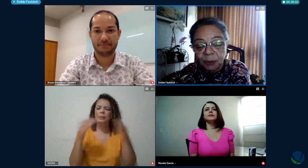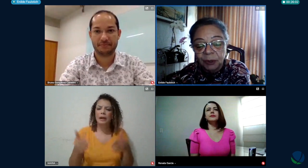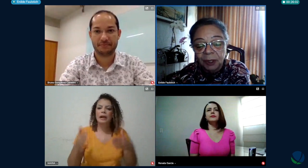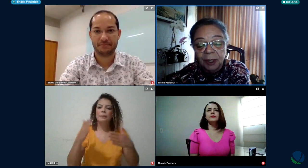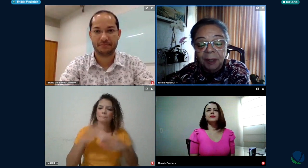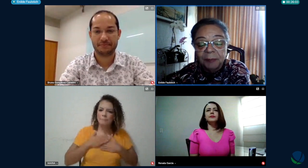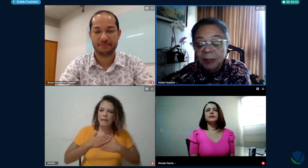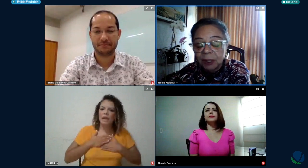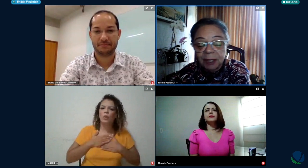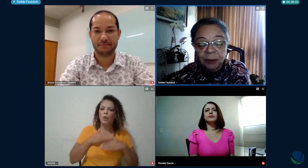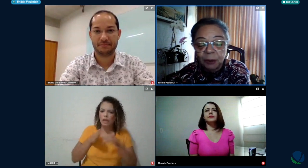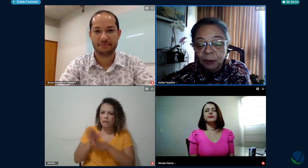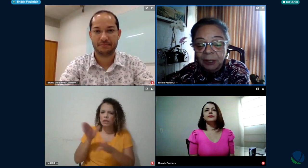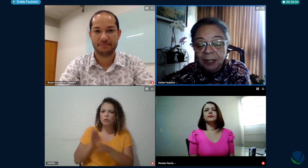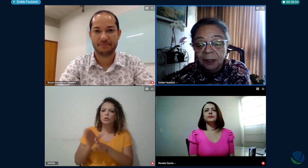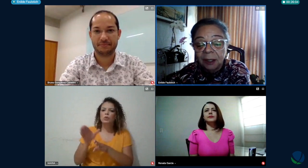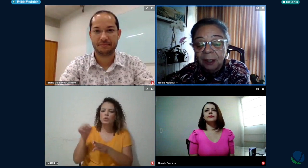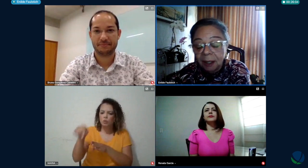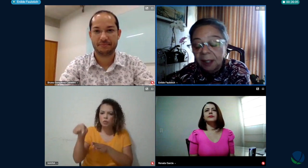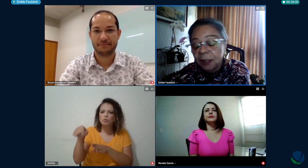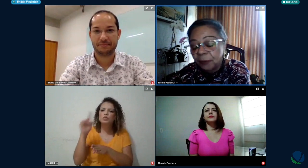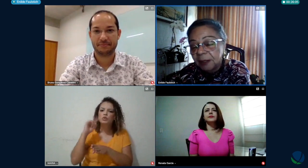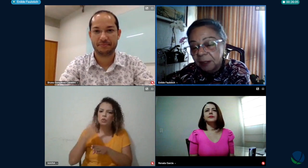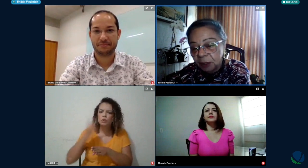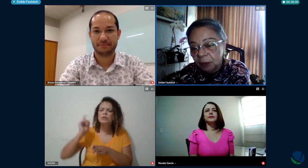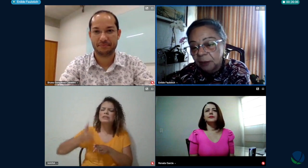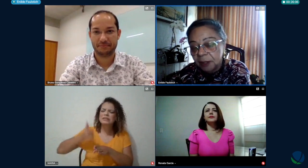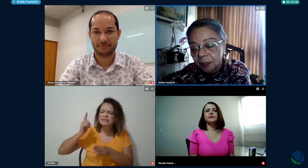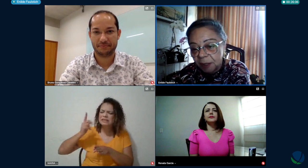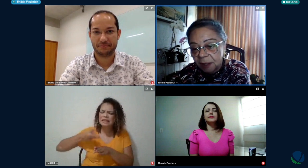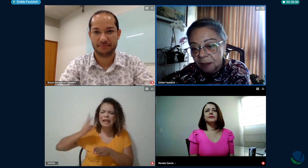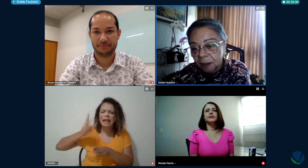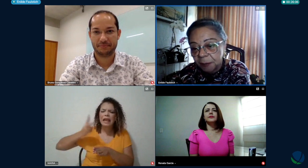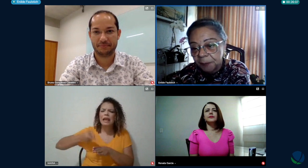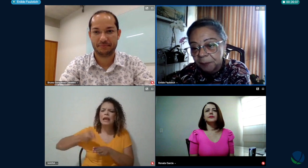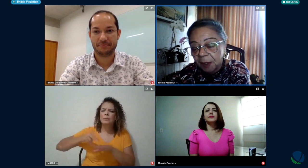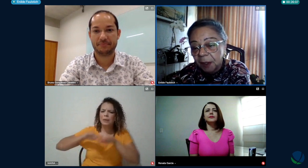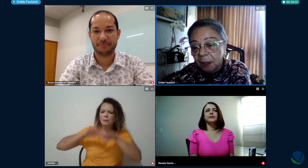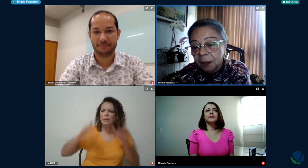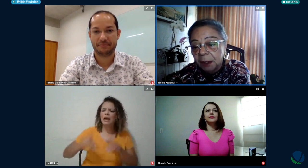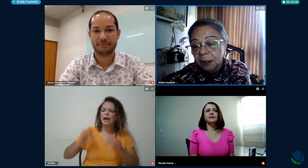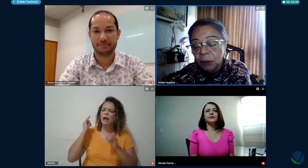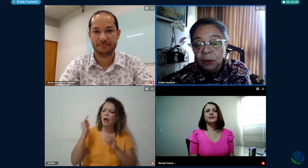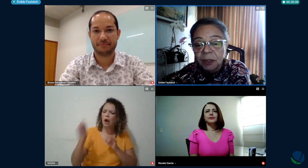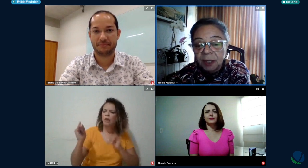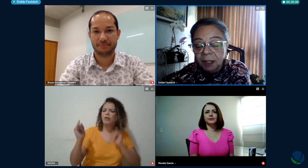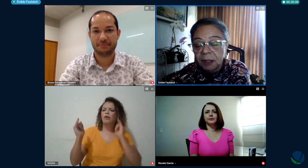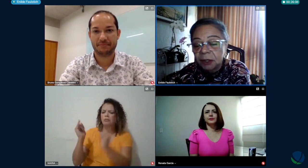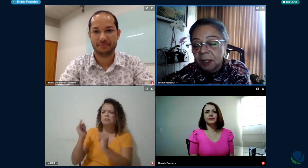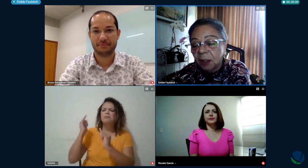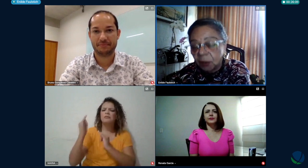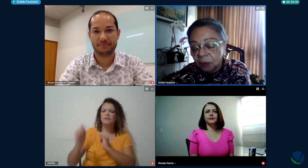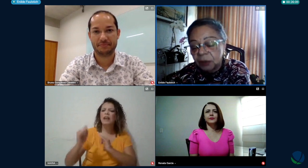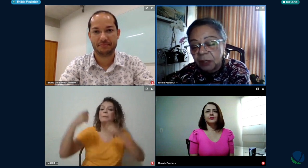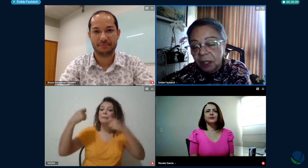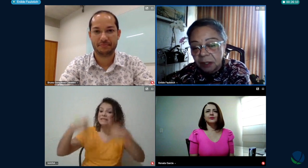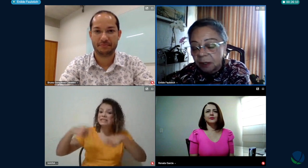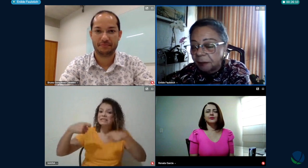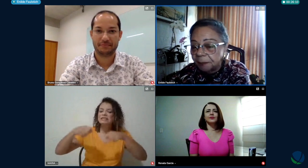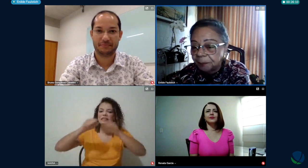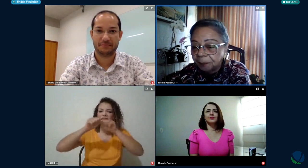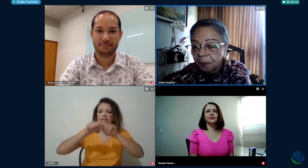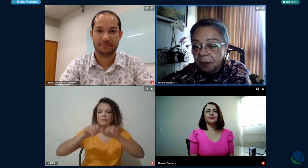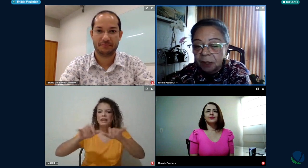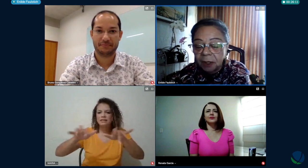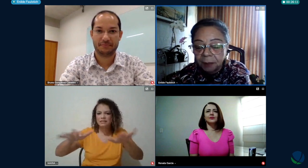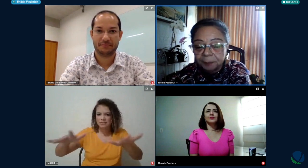orientandos surdos, mestrado, doutorado, é de fato a questão da disseminação. Todos eles têm